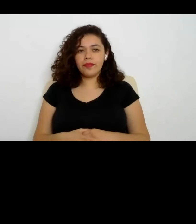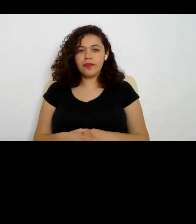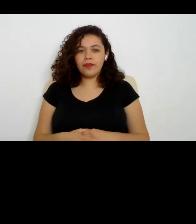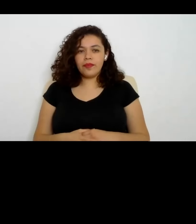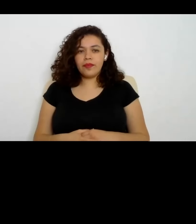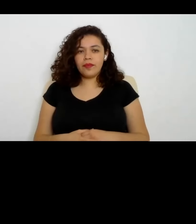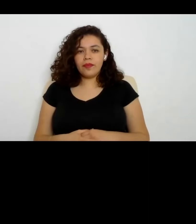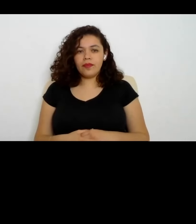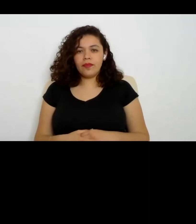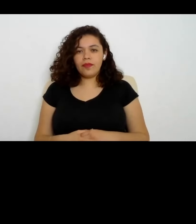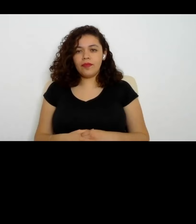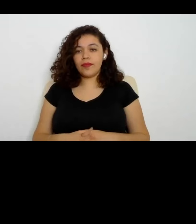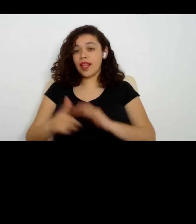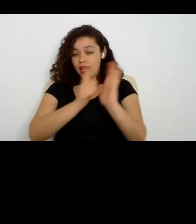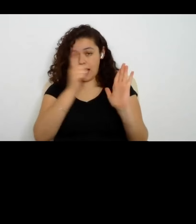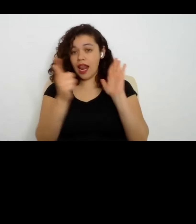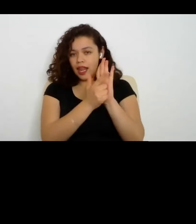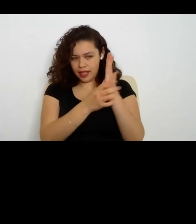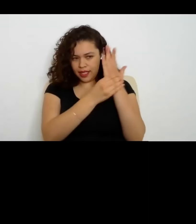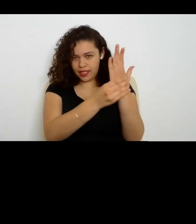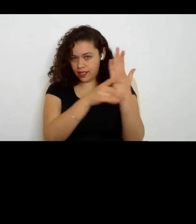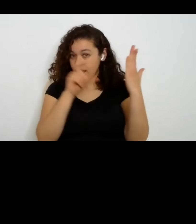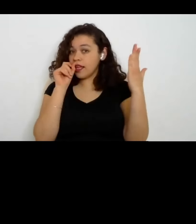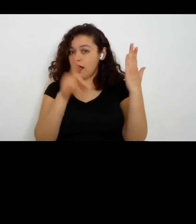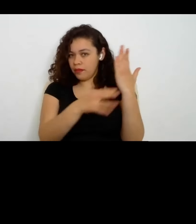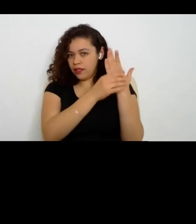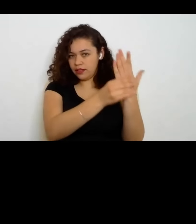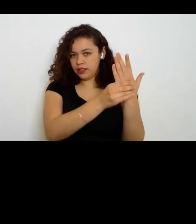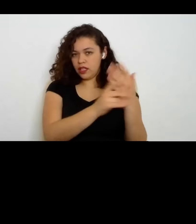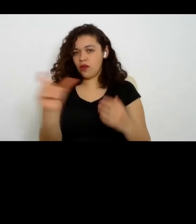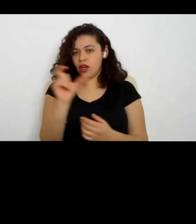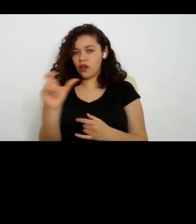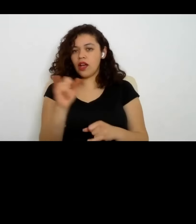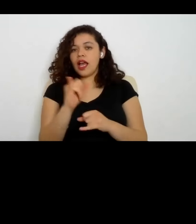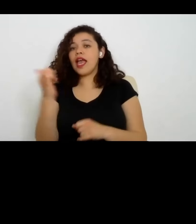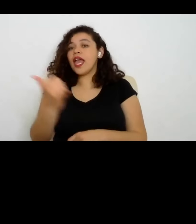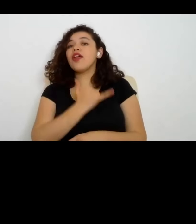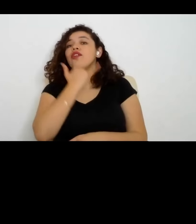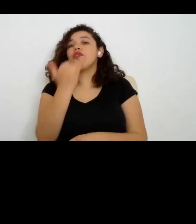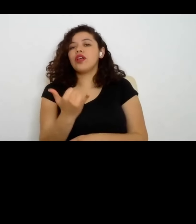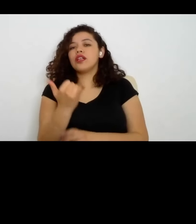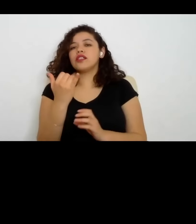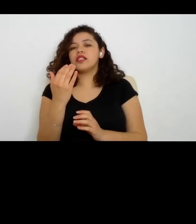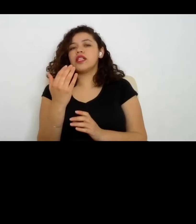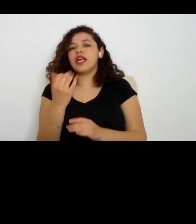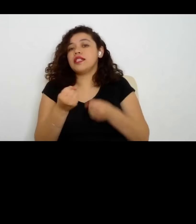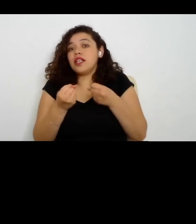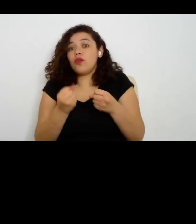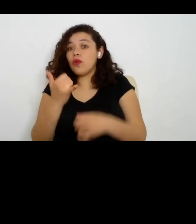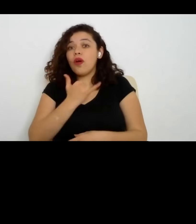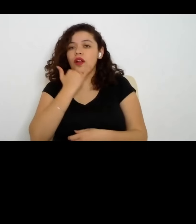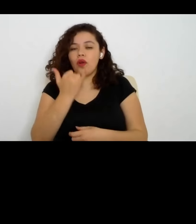Y también la ley nos dice que cuando tenemos incidentes de seguridad, estos deben de tener